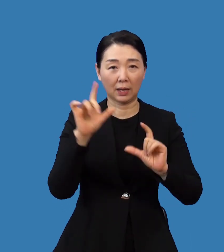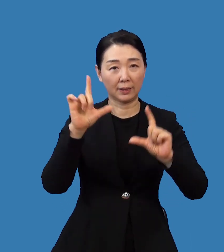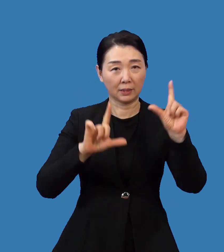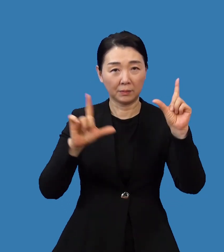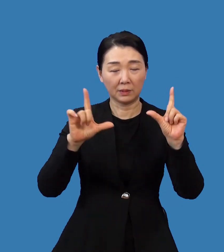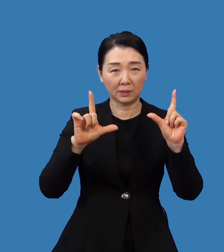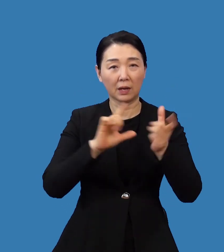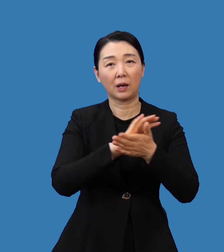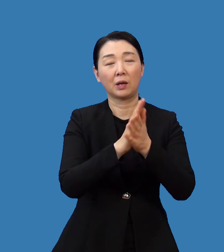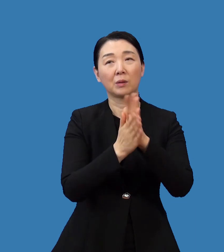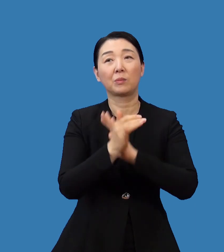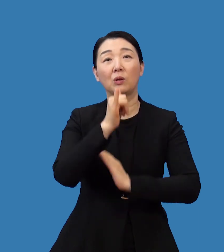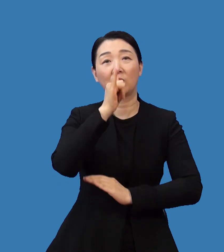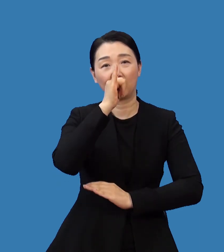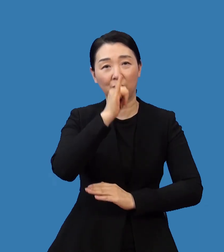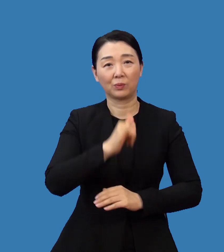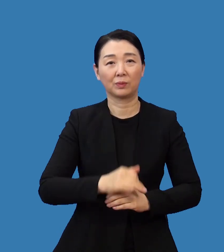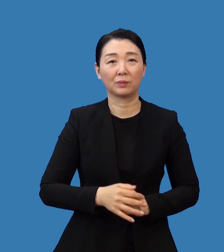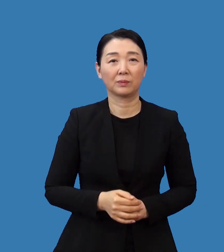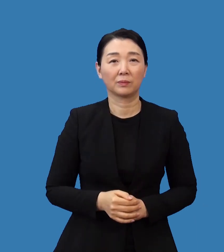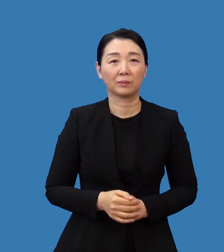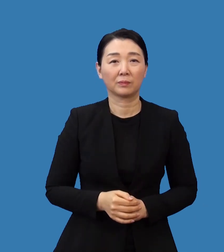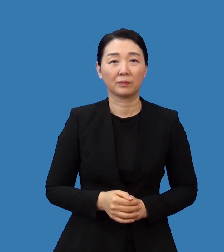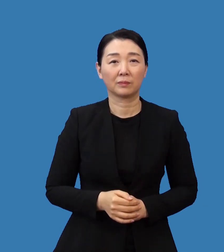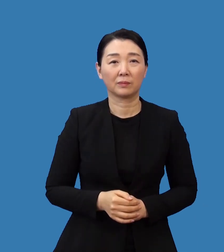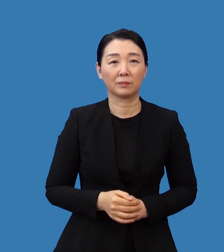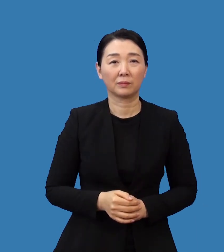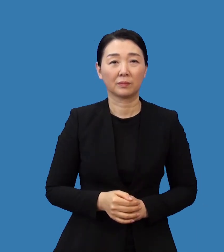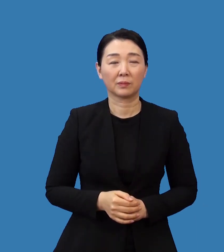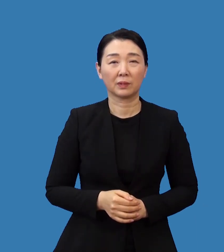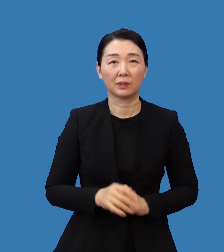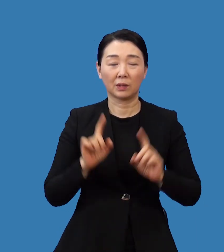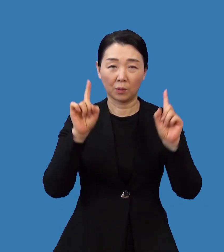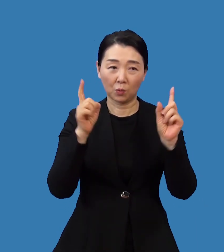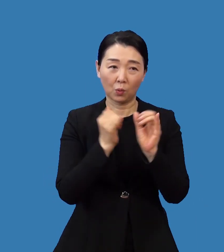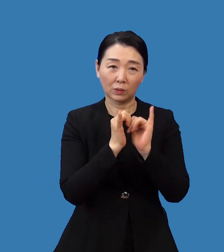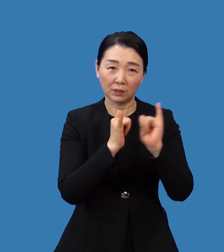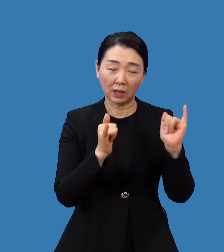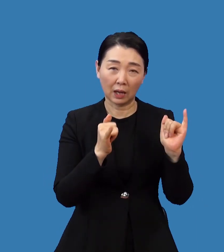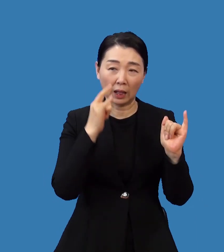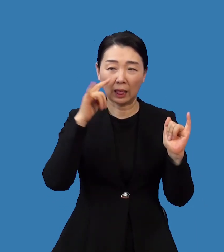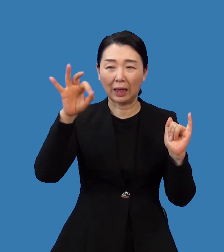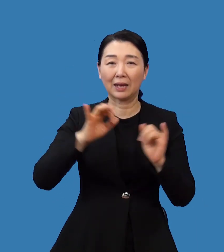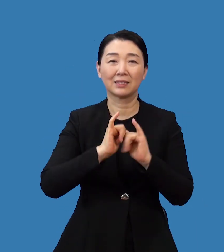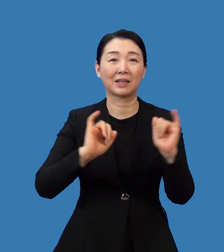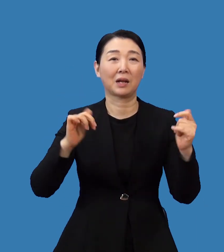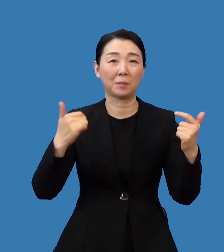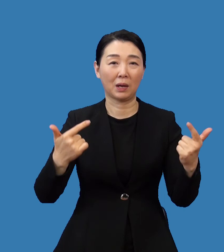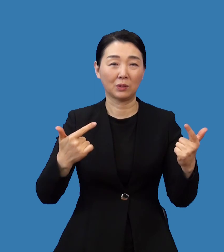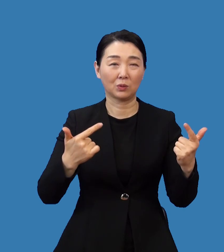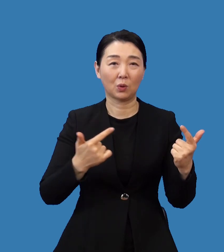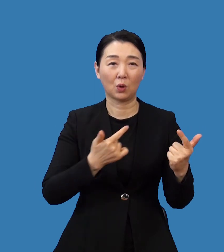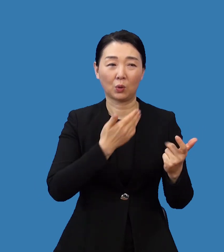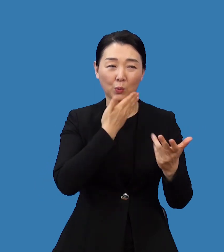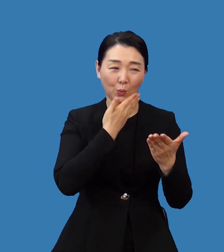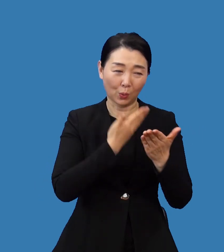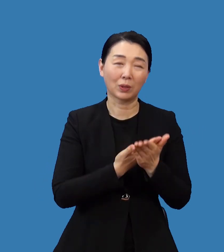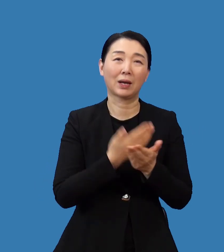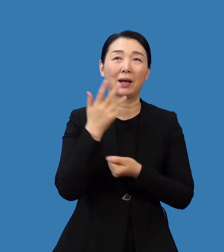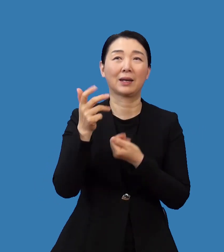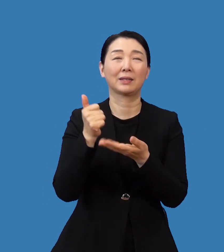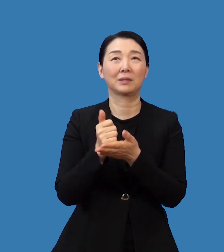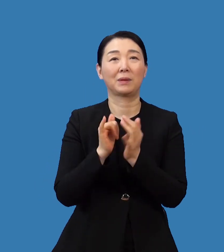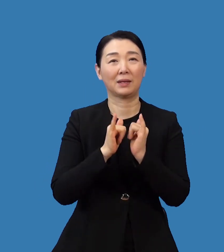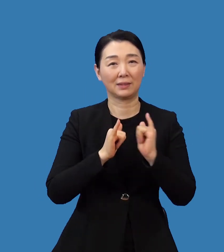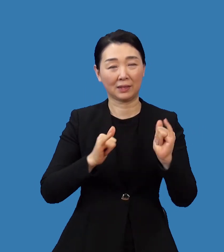이미지가 변화되었다는 사실입니다. 더 이상 목자는 천한 사람들이 아니라 고귀한 하나님의